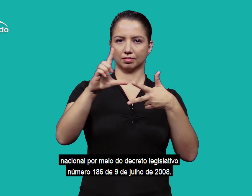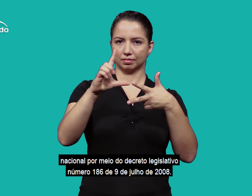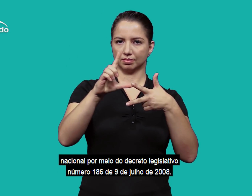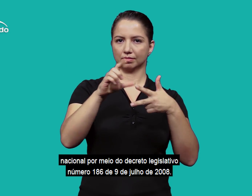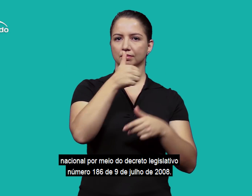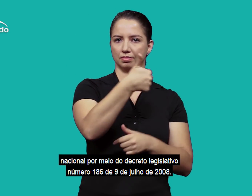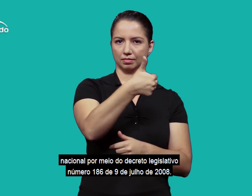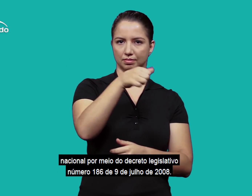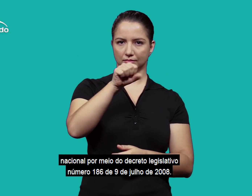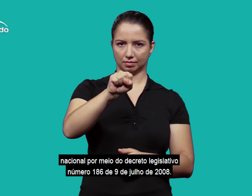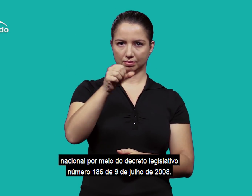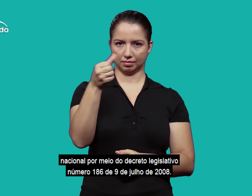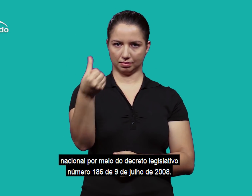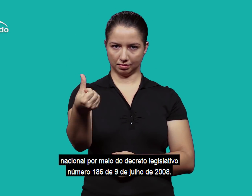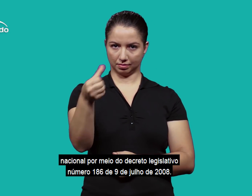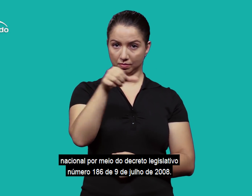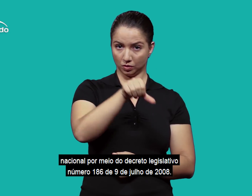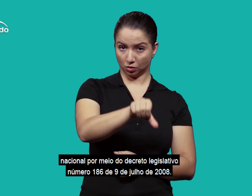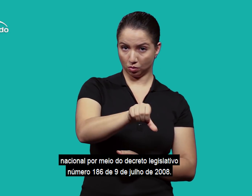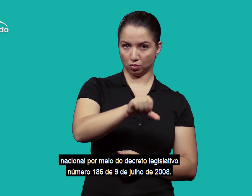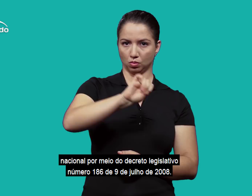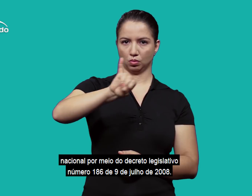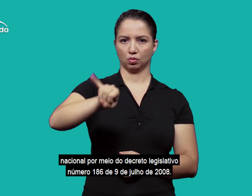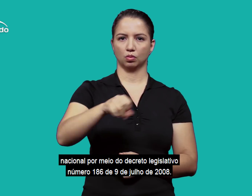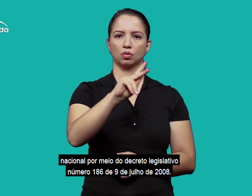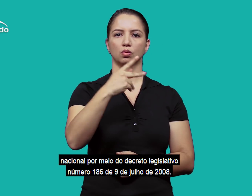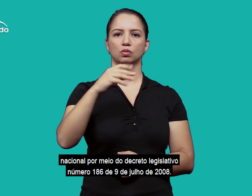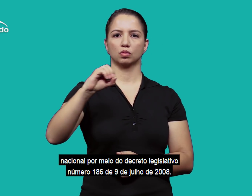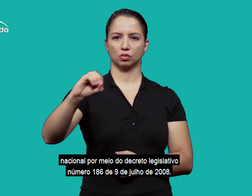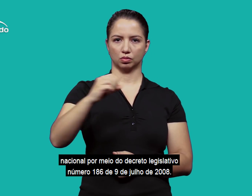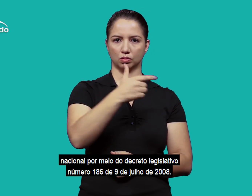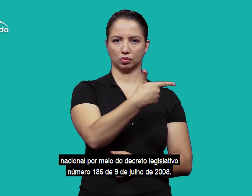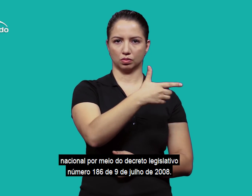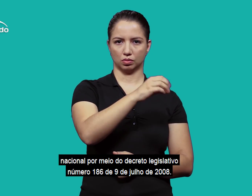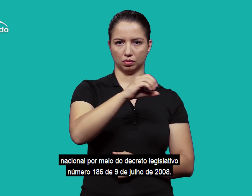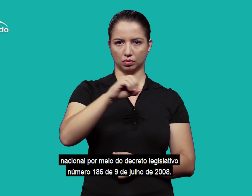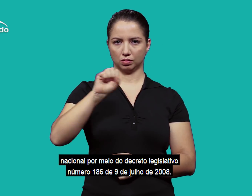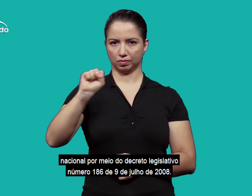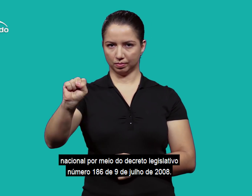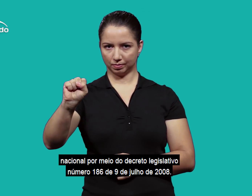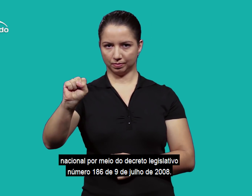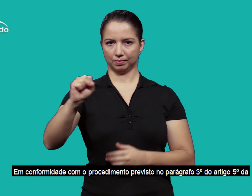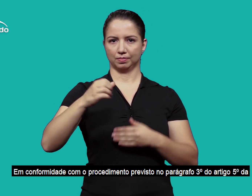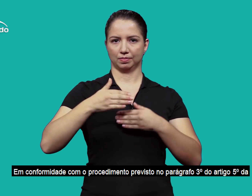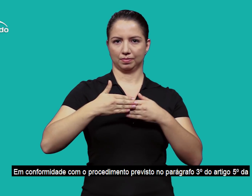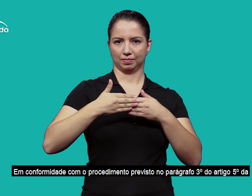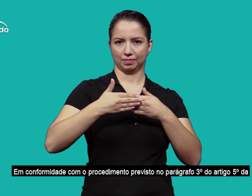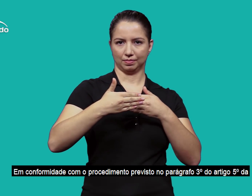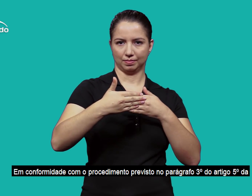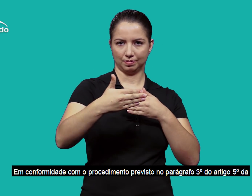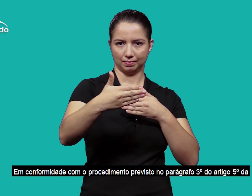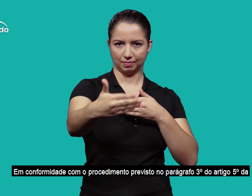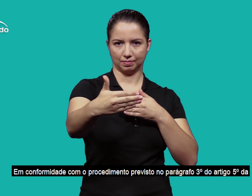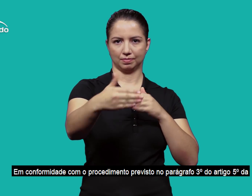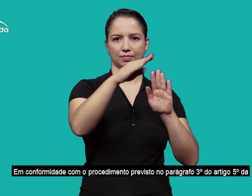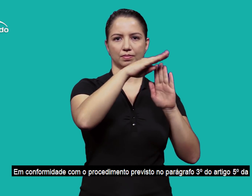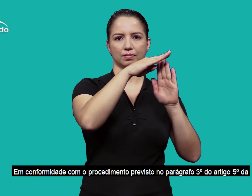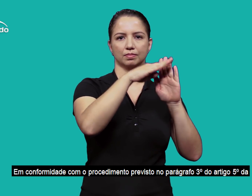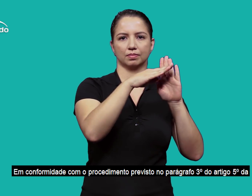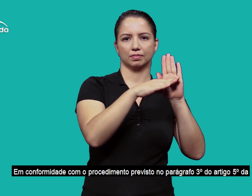número 186 de 9 de julho de 2008 em conformidade com o procedimento previsto